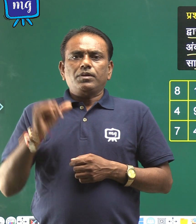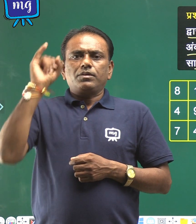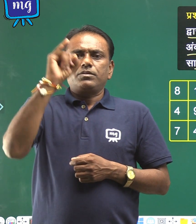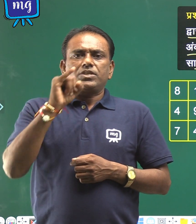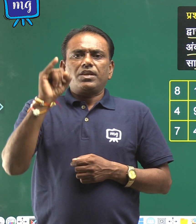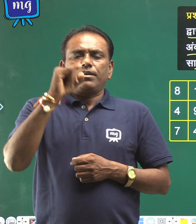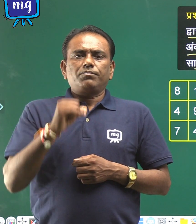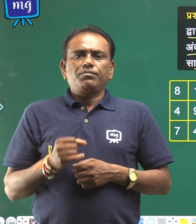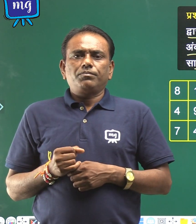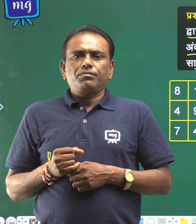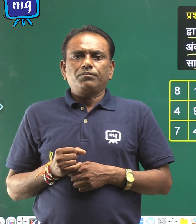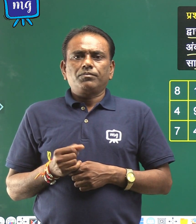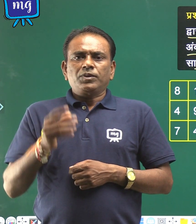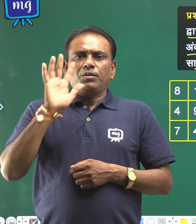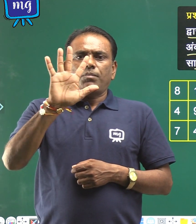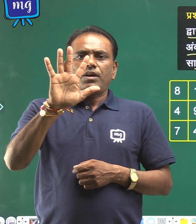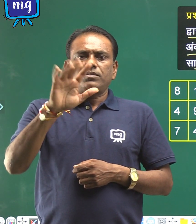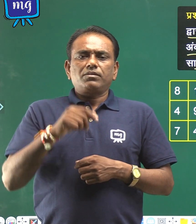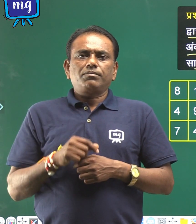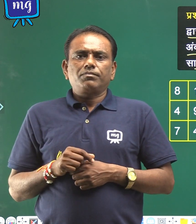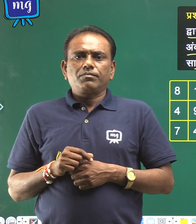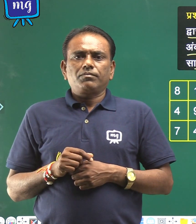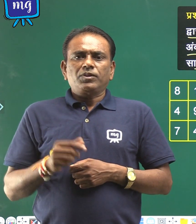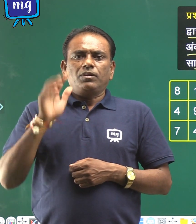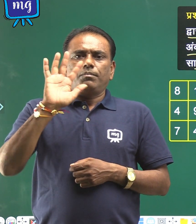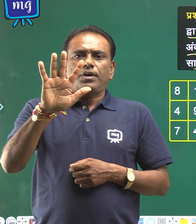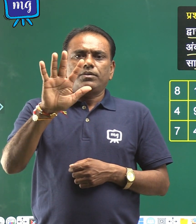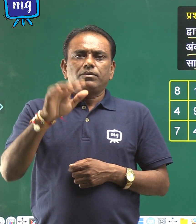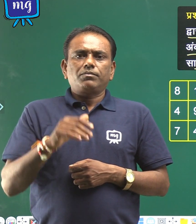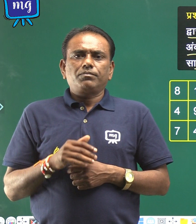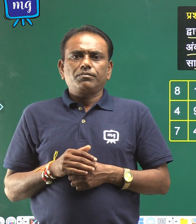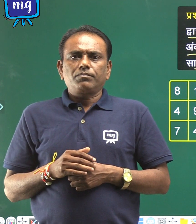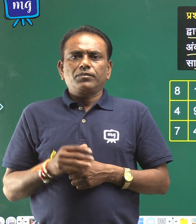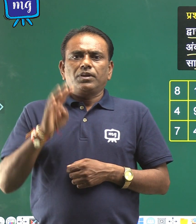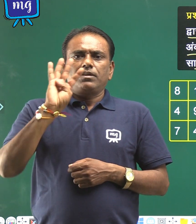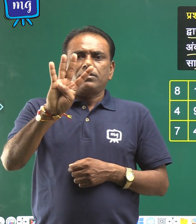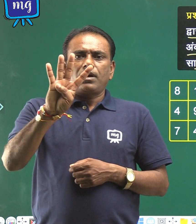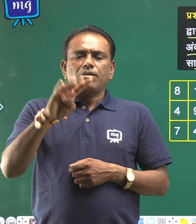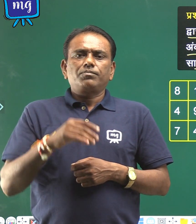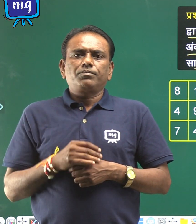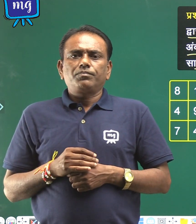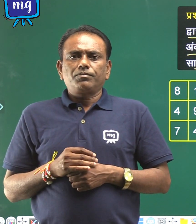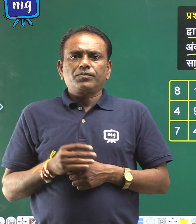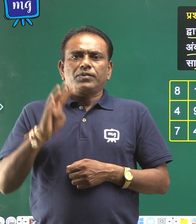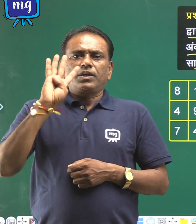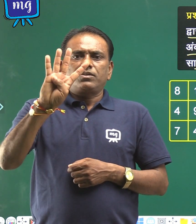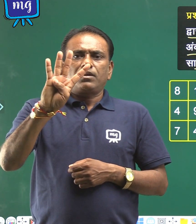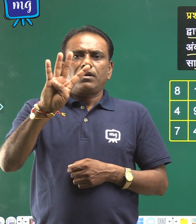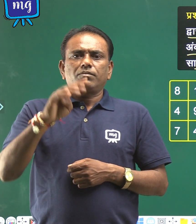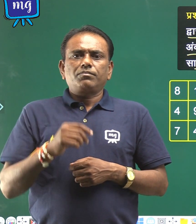6, 5, 5, 4,